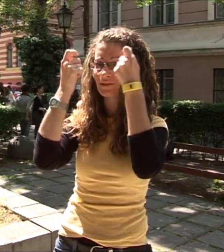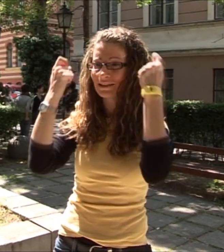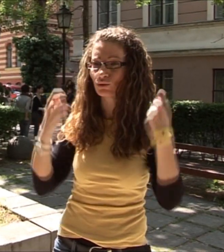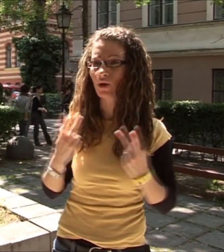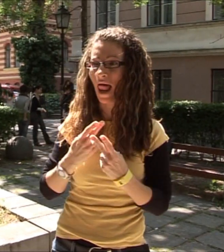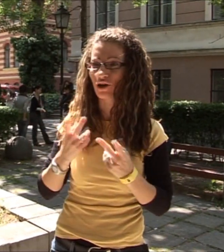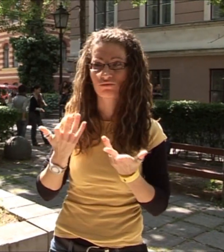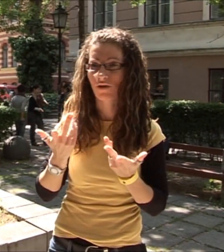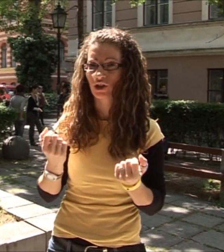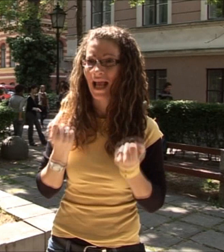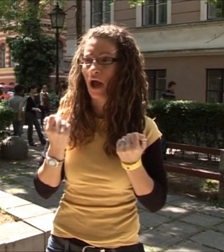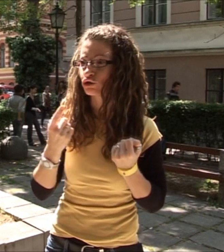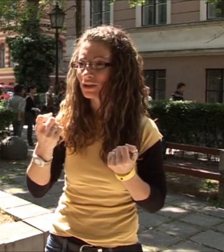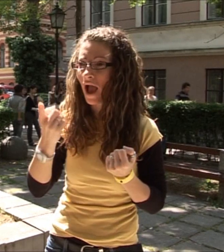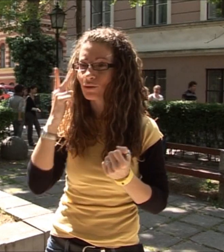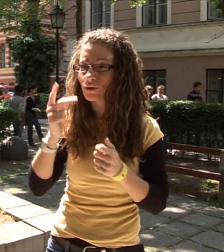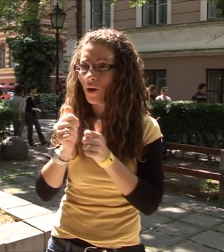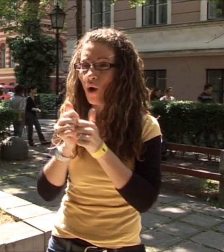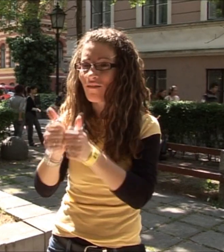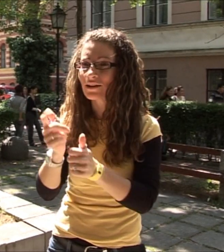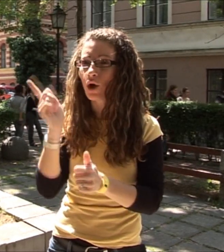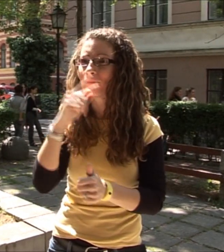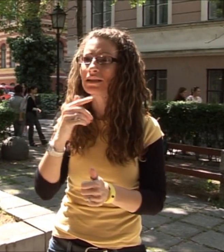sutateknek a zális erőssége